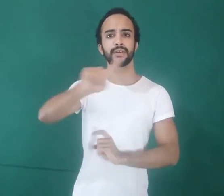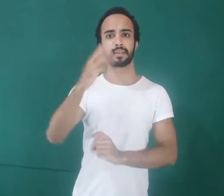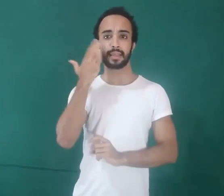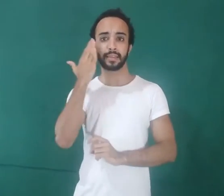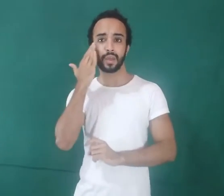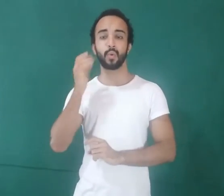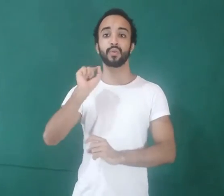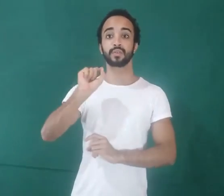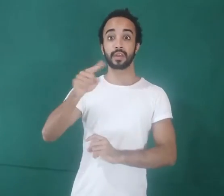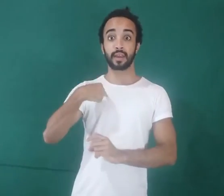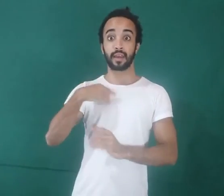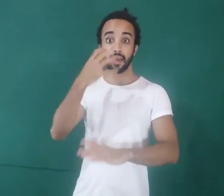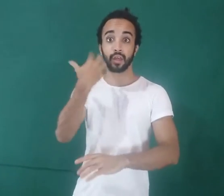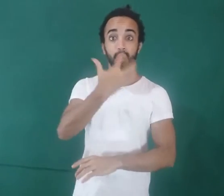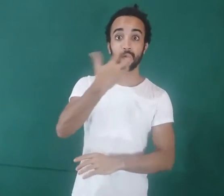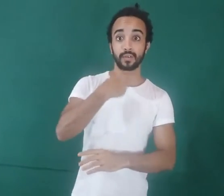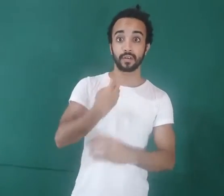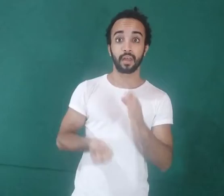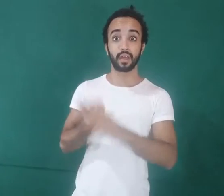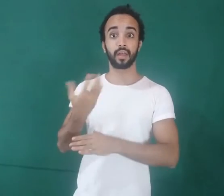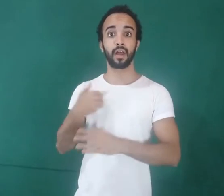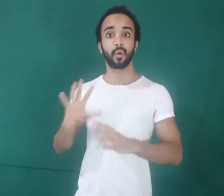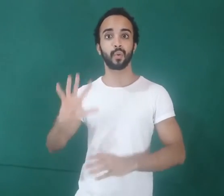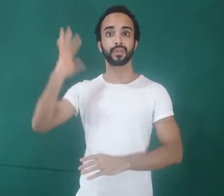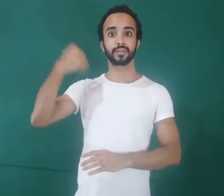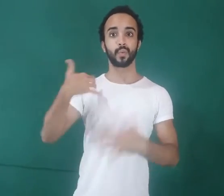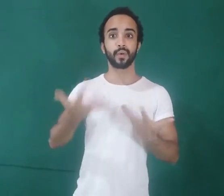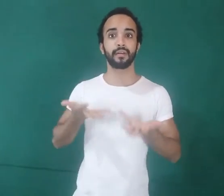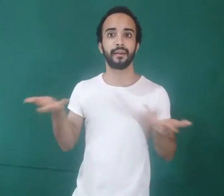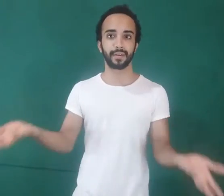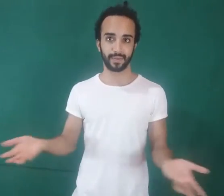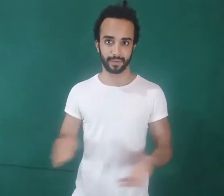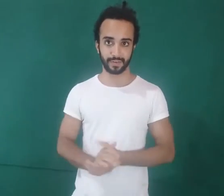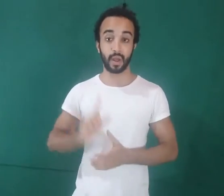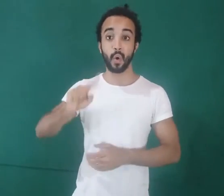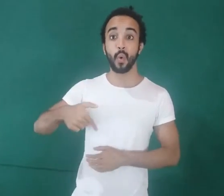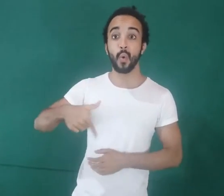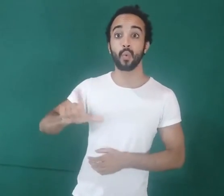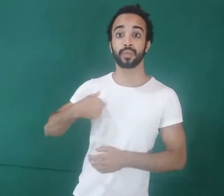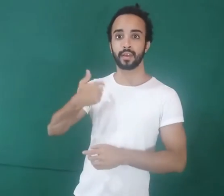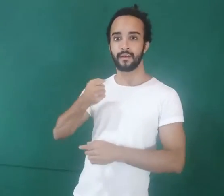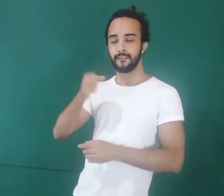você reproduziu, cara, aconteceu isso, eu quero. Das próximas vezes que você quiser conversar, você pode me